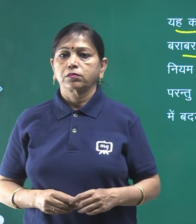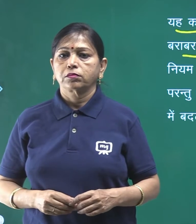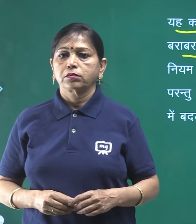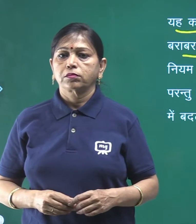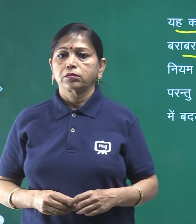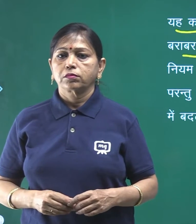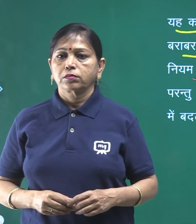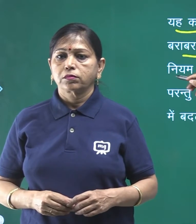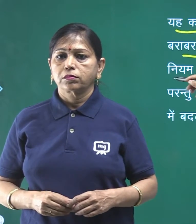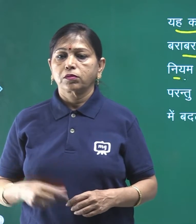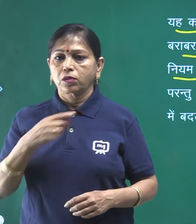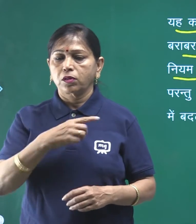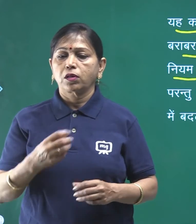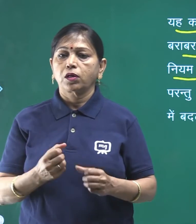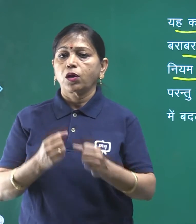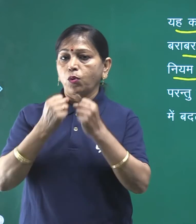यह ऊर्जा संरक्षण नियम का